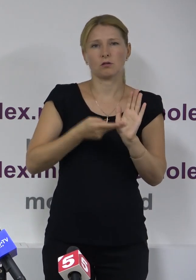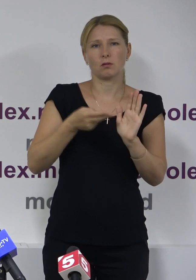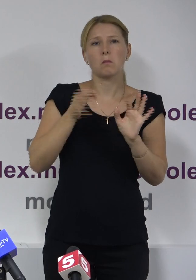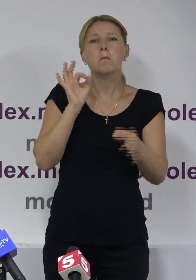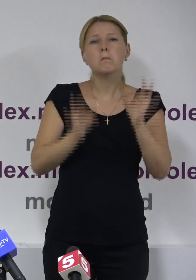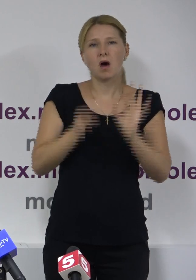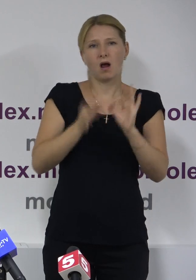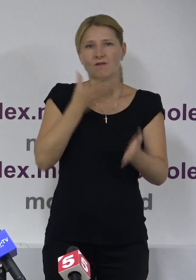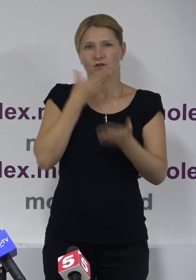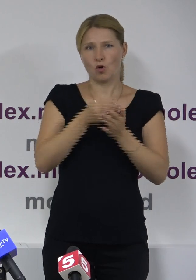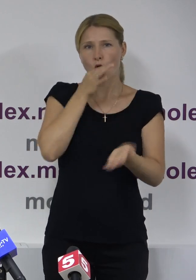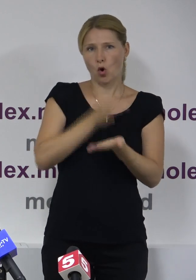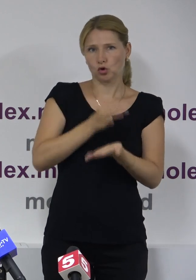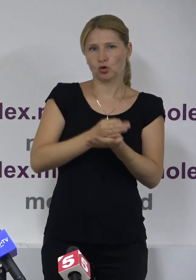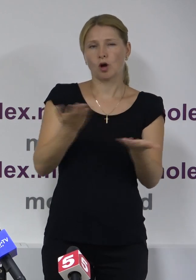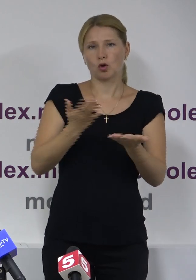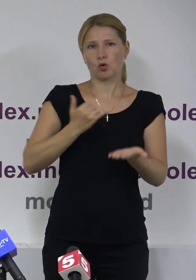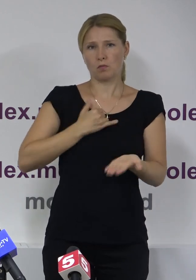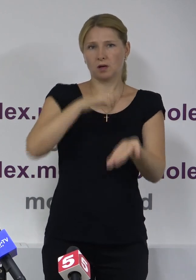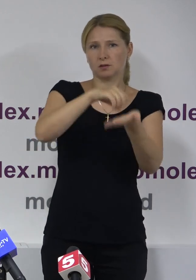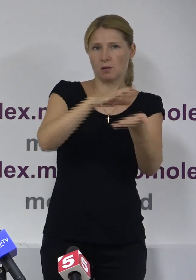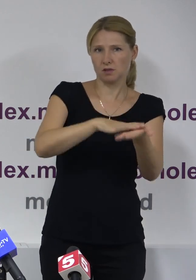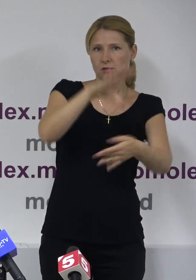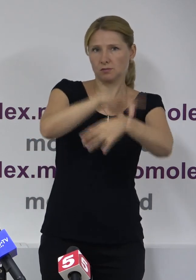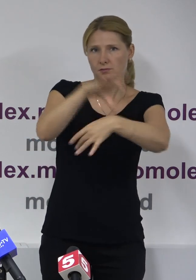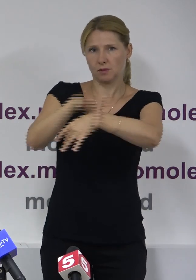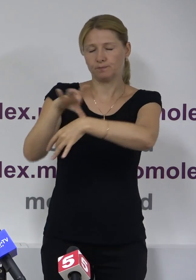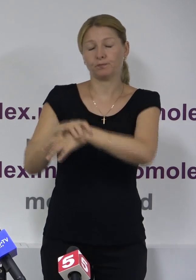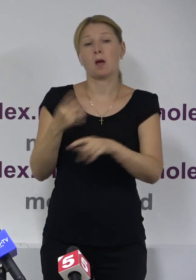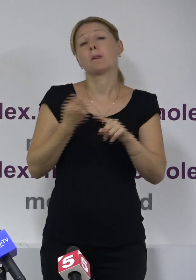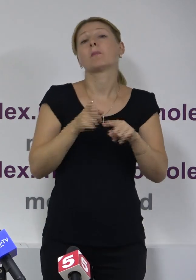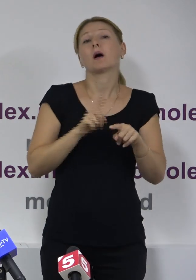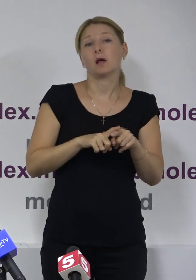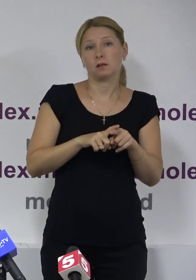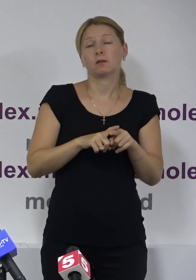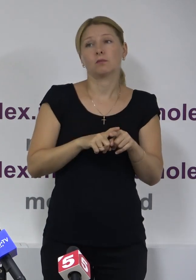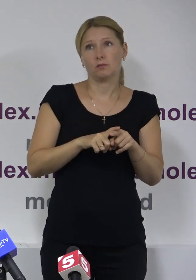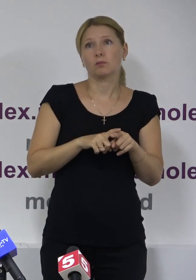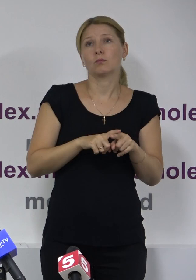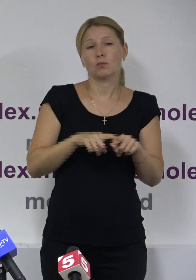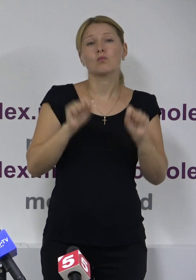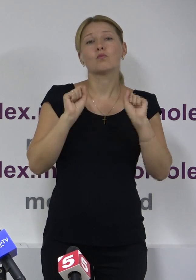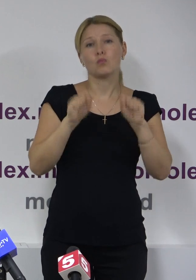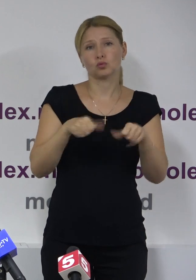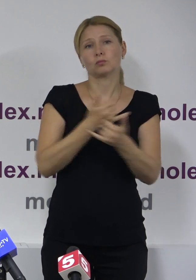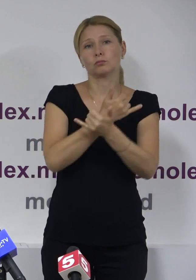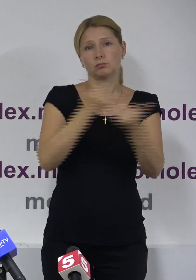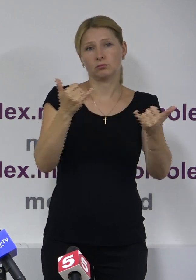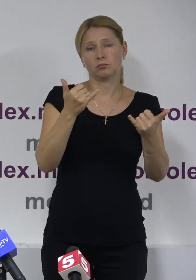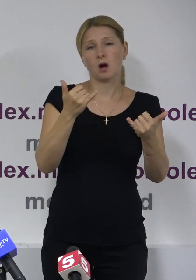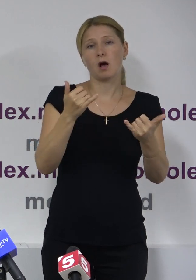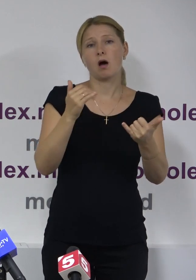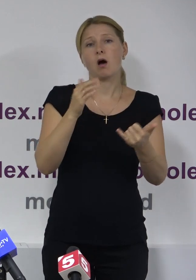justifice, să spunem așa, constatările pe care le vom avea. Respectiv, acestea vor putea fi puse la dispoziție,